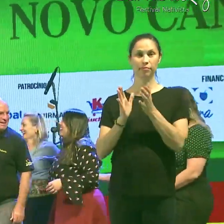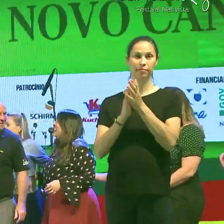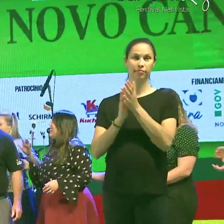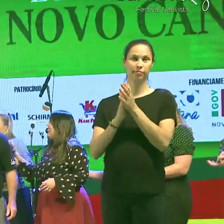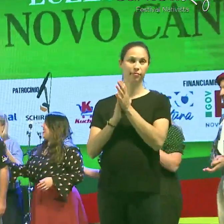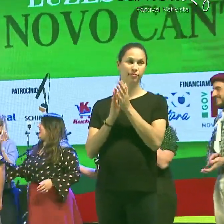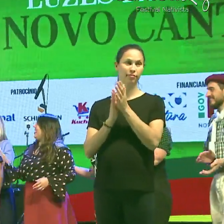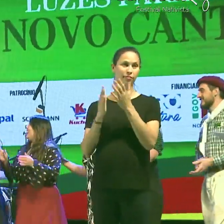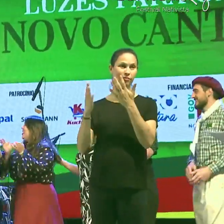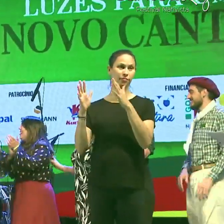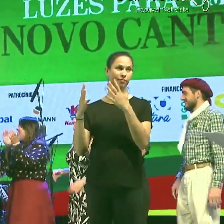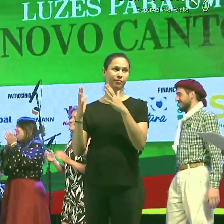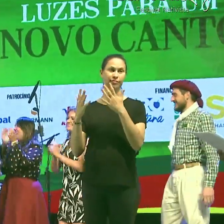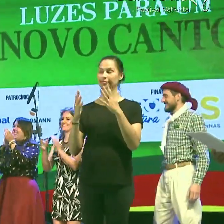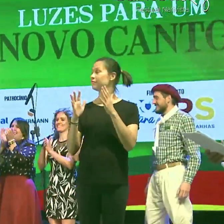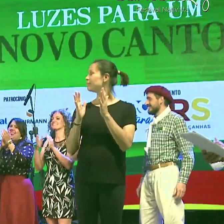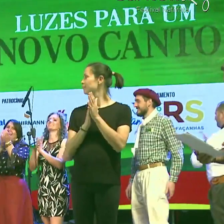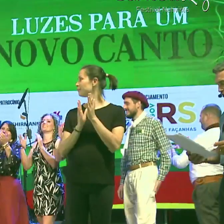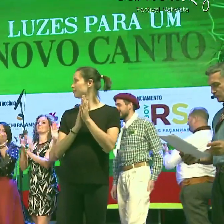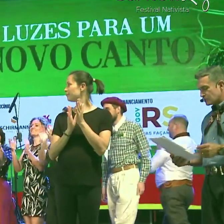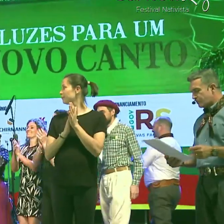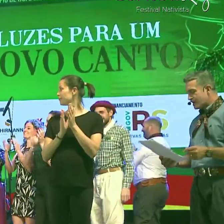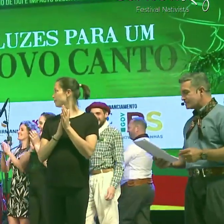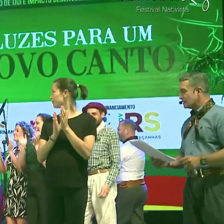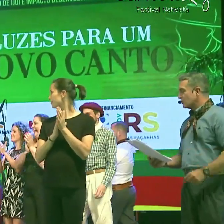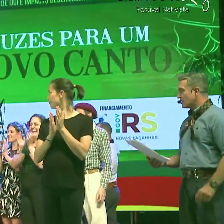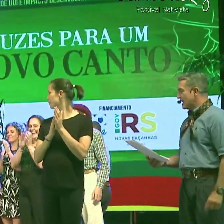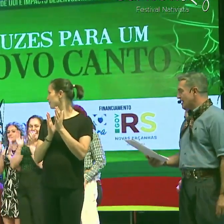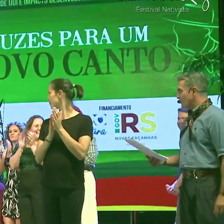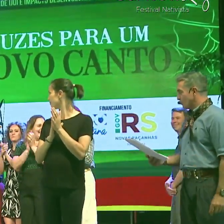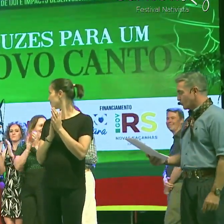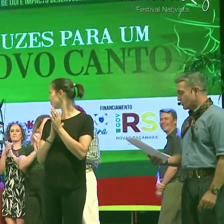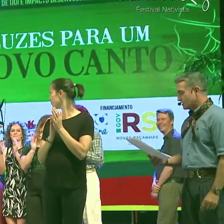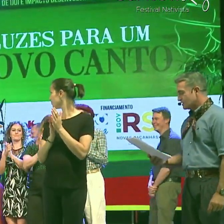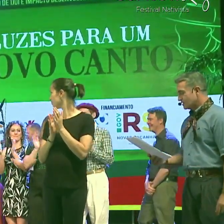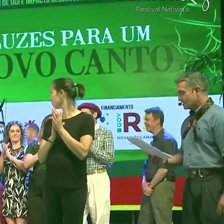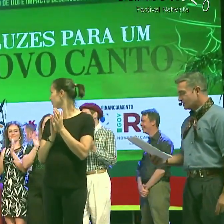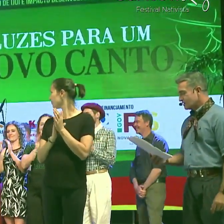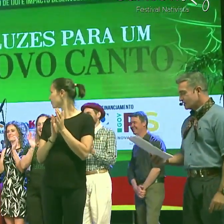primeiro lugar do Festival Canto de Luz, fase local.